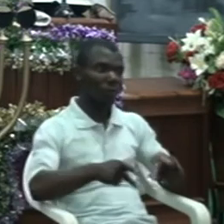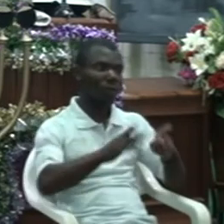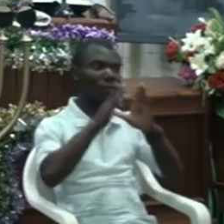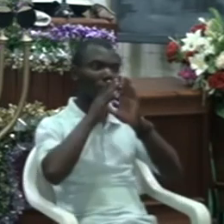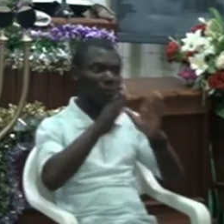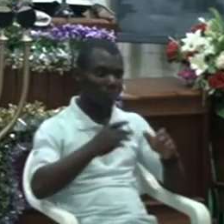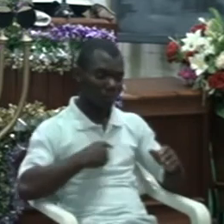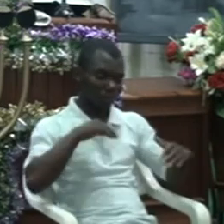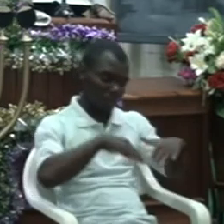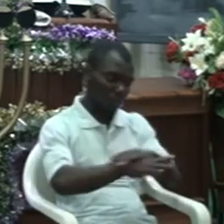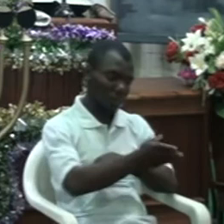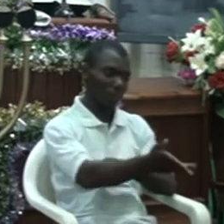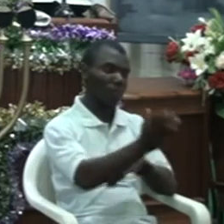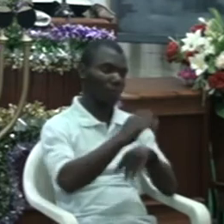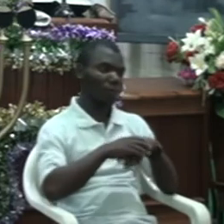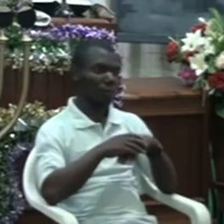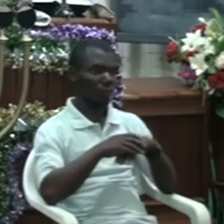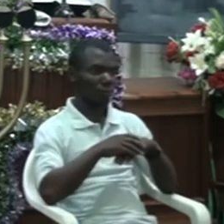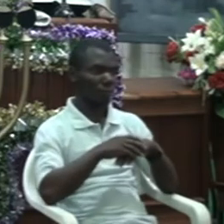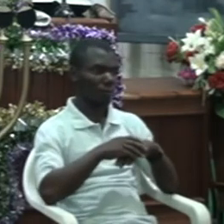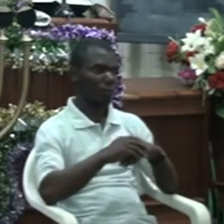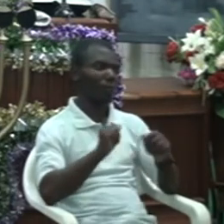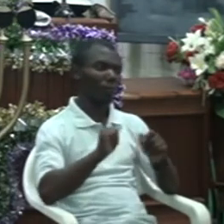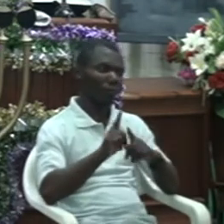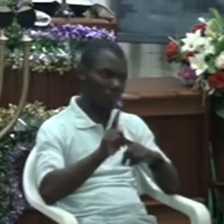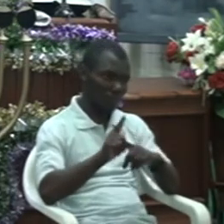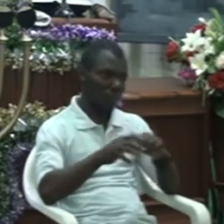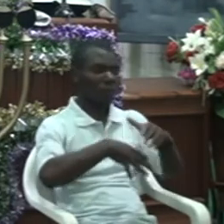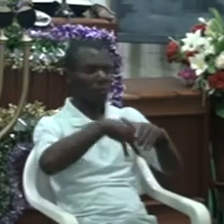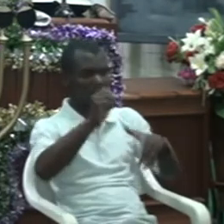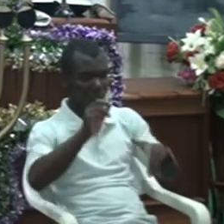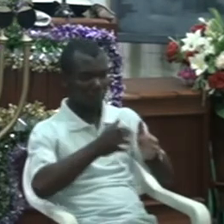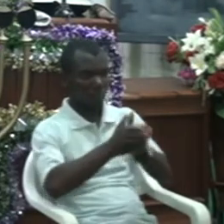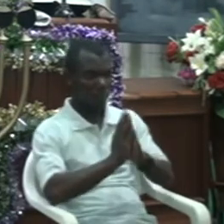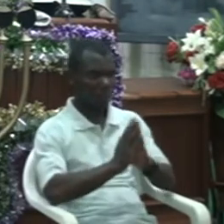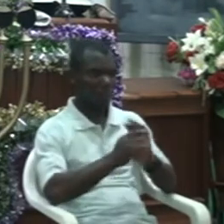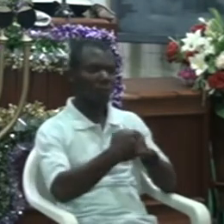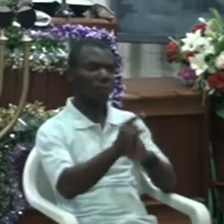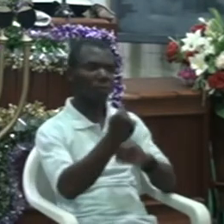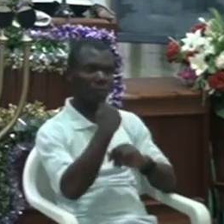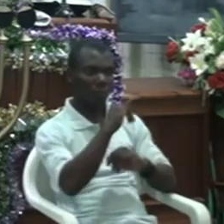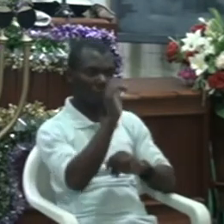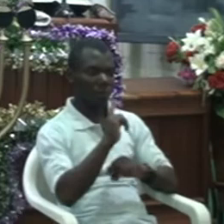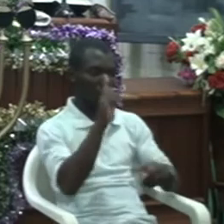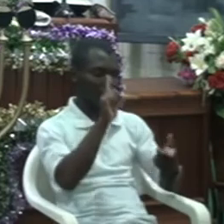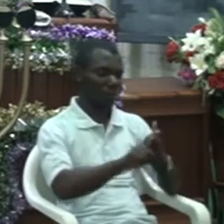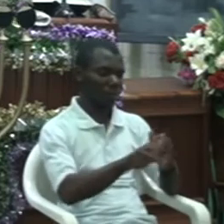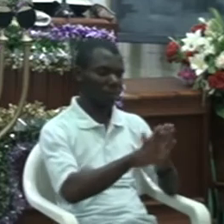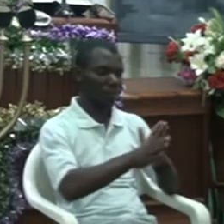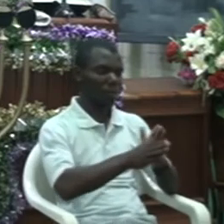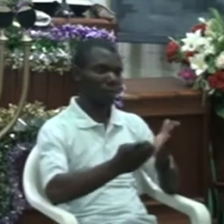ne me permettent pas de pouvoir entrer dedans. Alors, allons nous demander. Il dit, je suis à la porte.